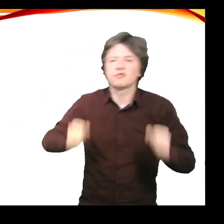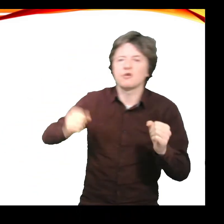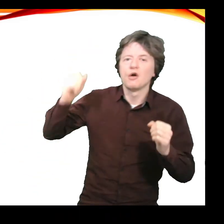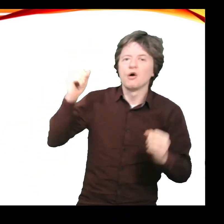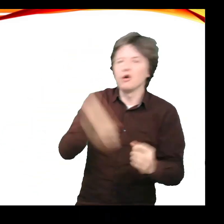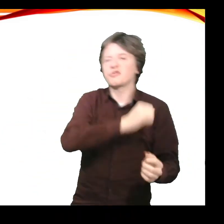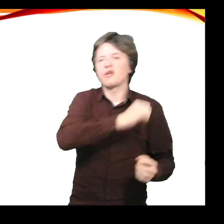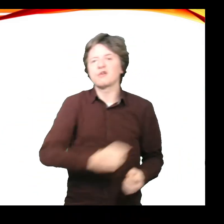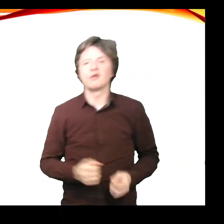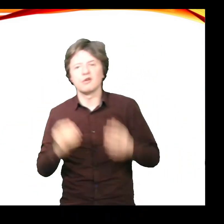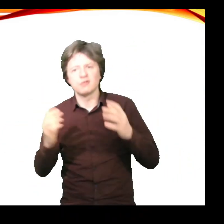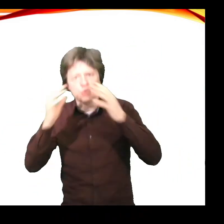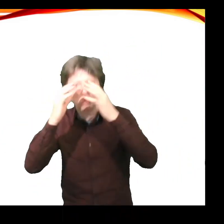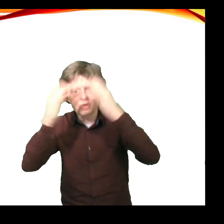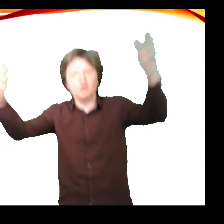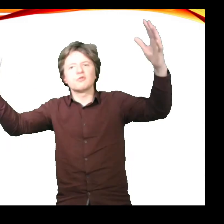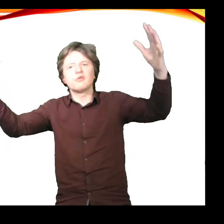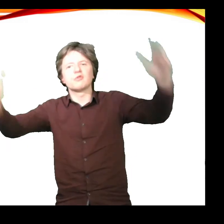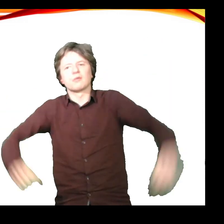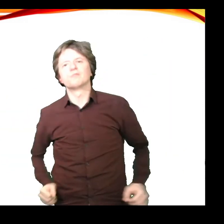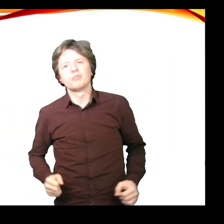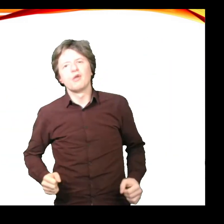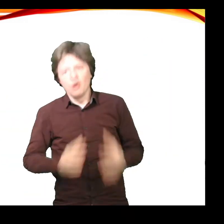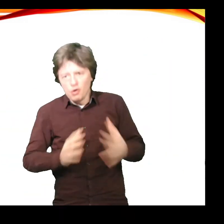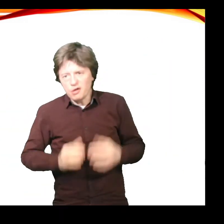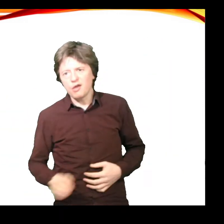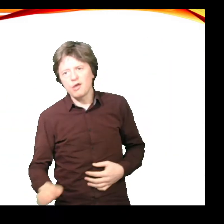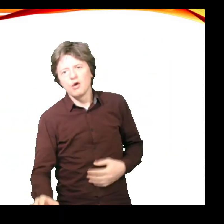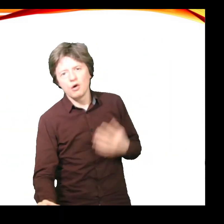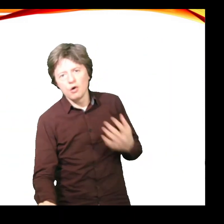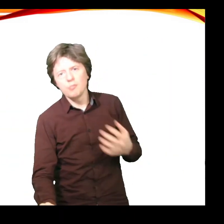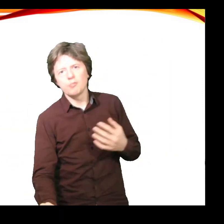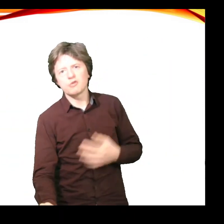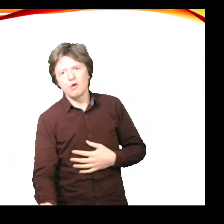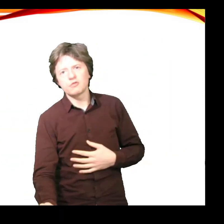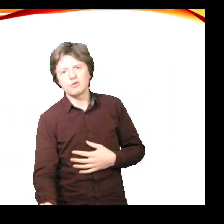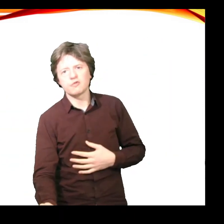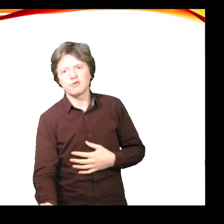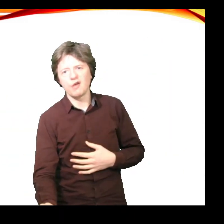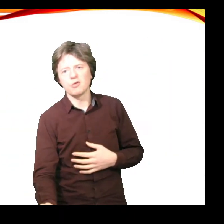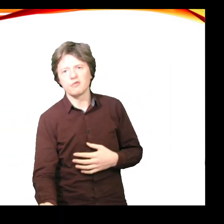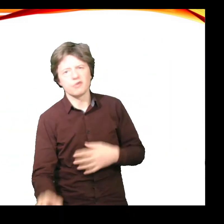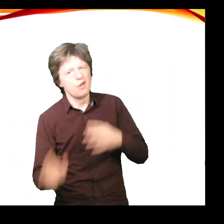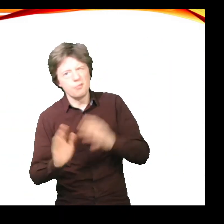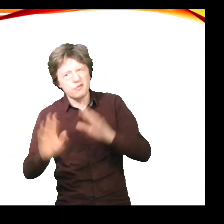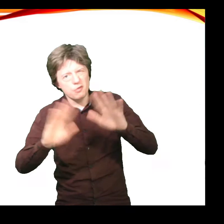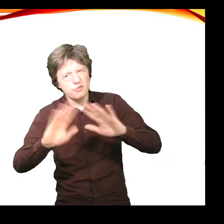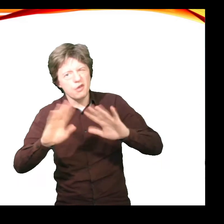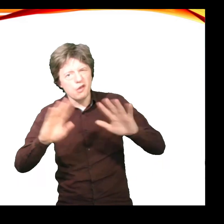trok overal langs en deed grote wonderen. Ook ging hij om met het uitschot van de samenleving. Mensen met wie je echt niet